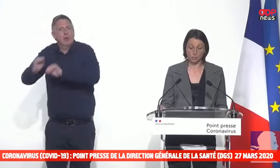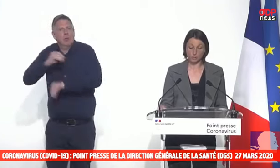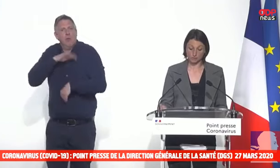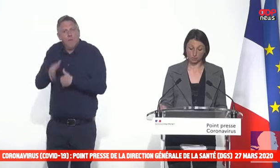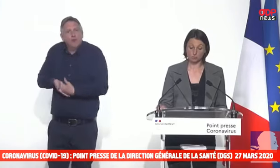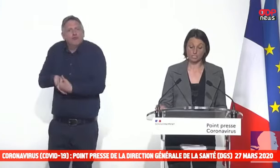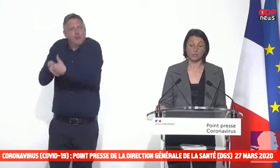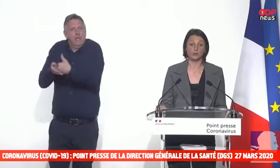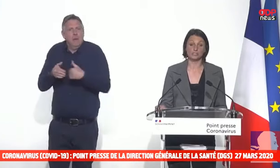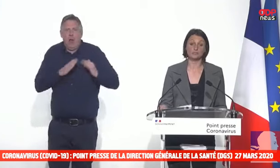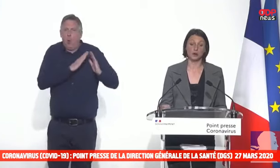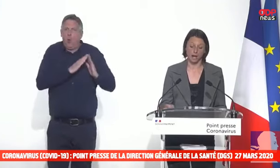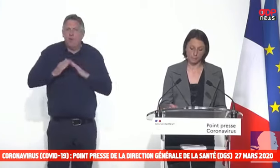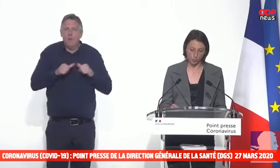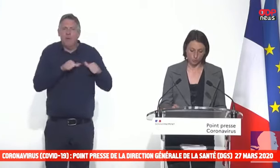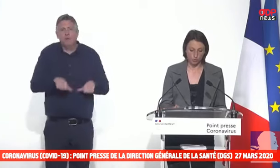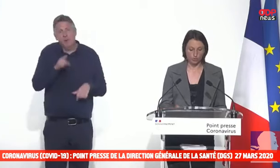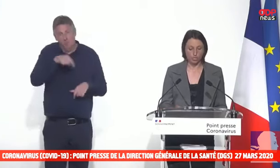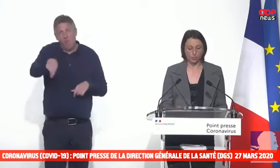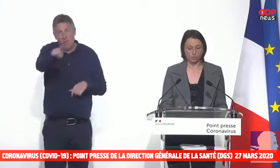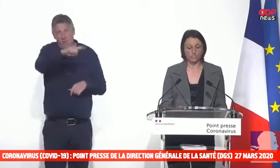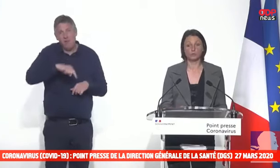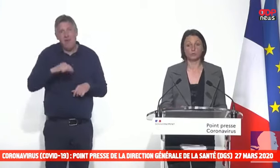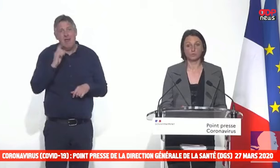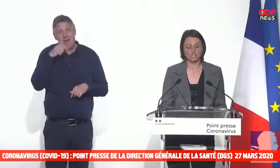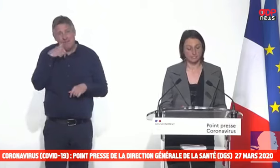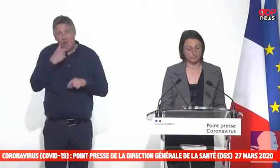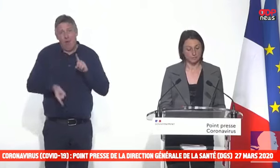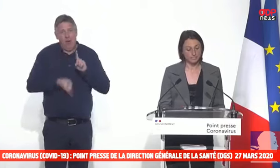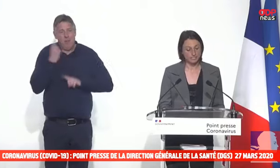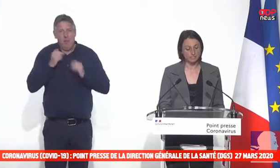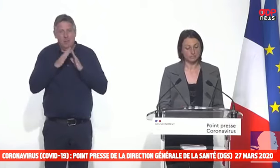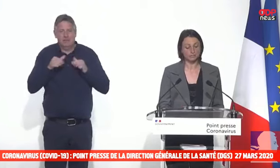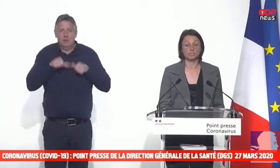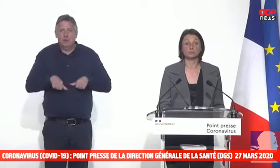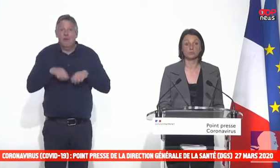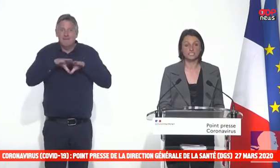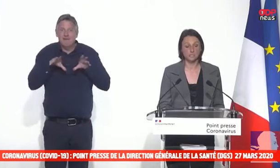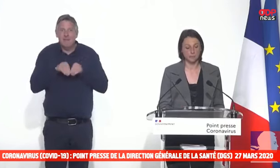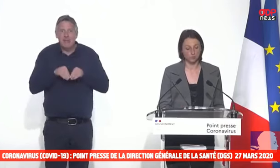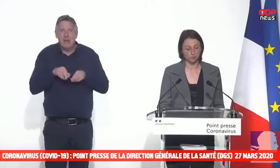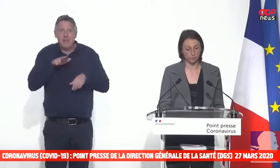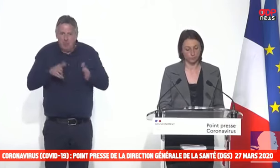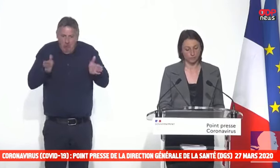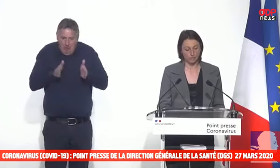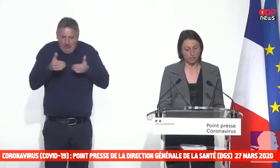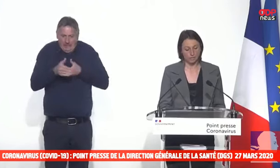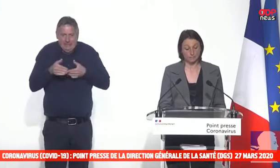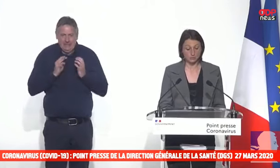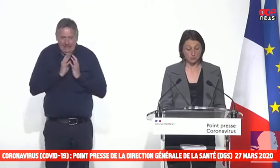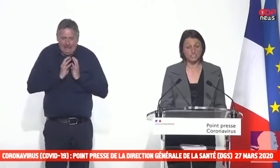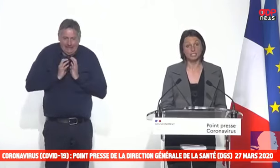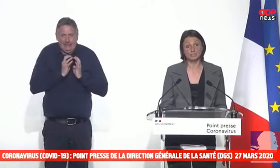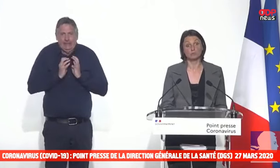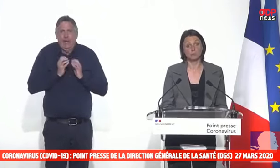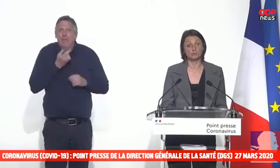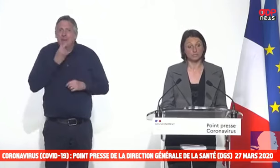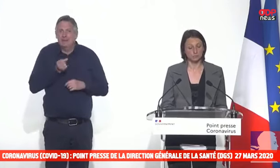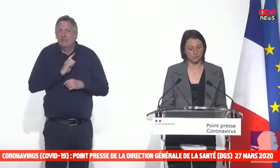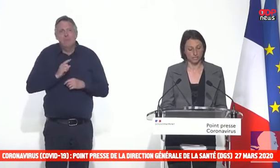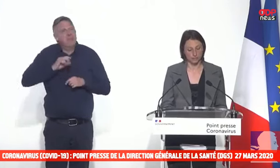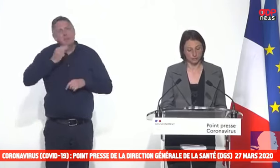Cela représente pour les gens un effort important, notamment pour certaines familles qui vivent dans des petits appartements. Mais c'est utile et c'est